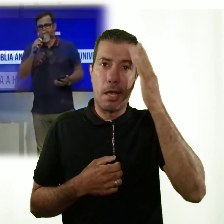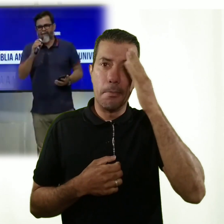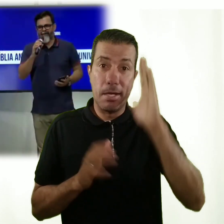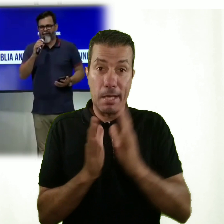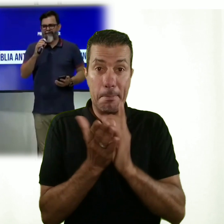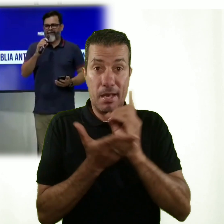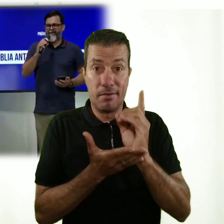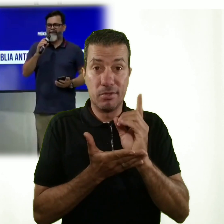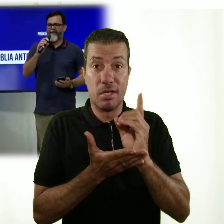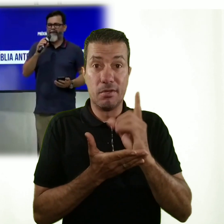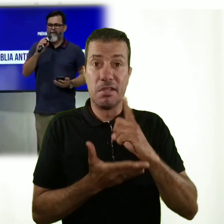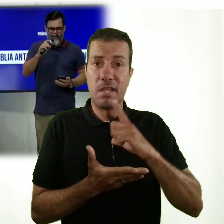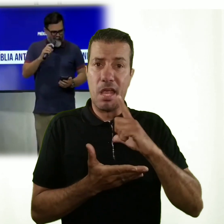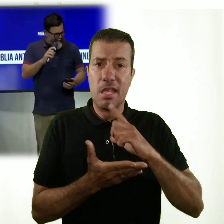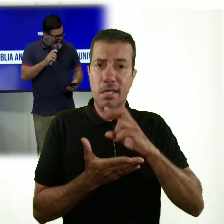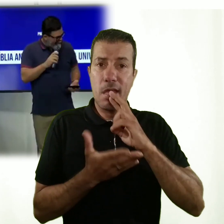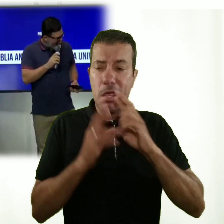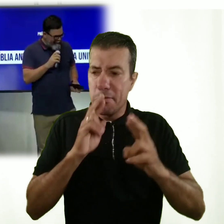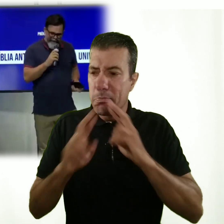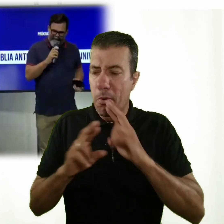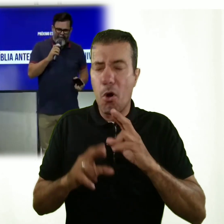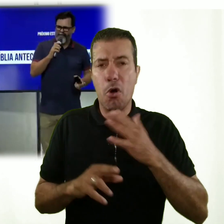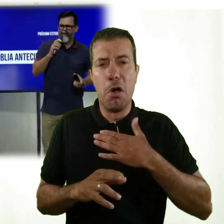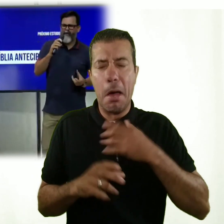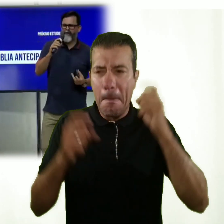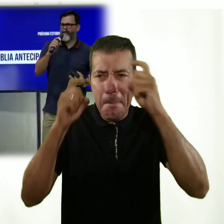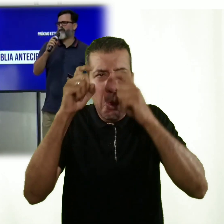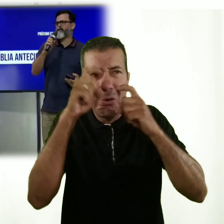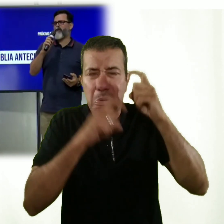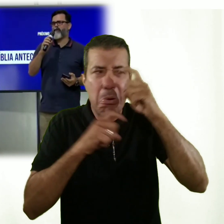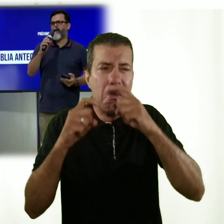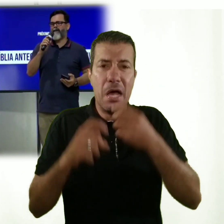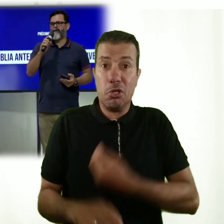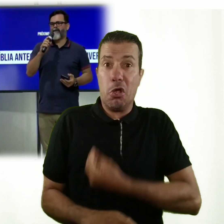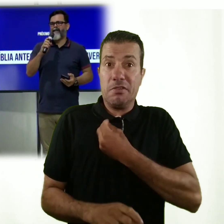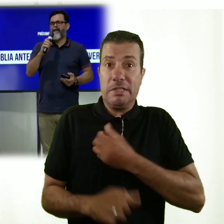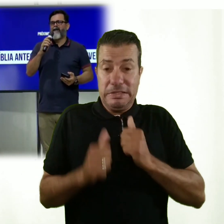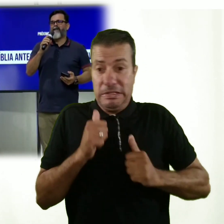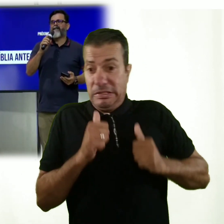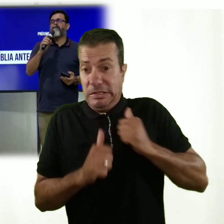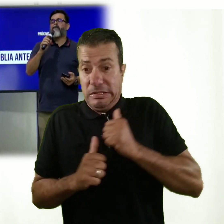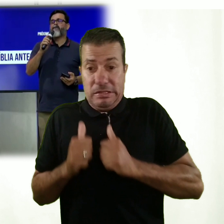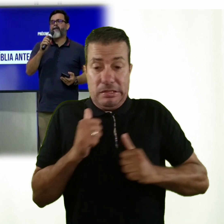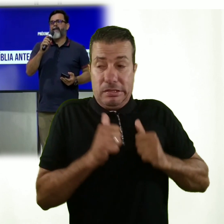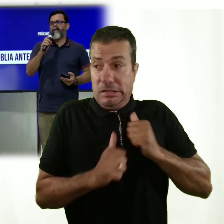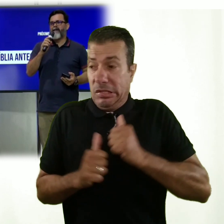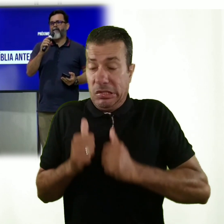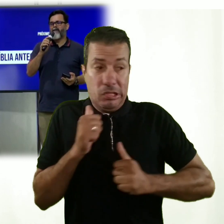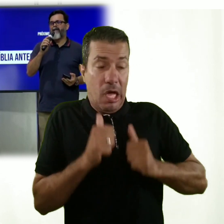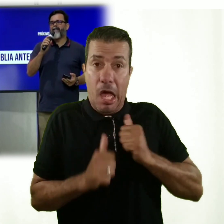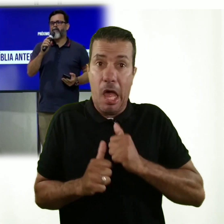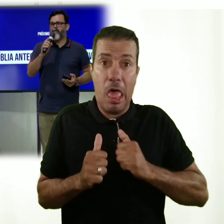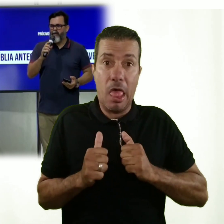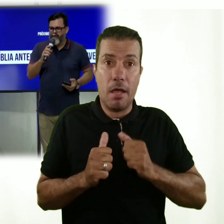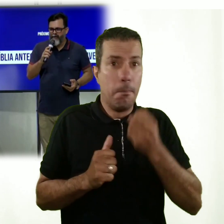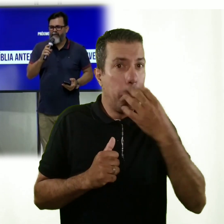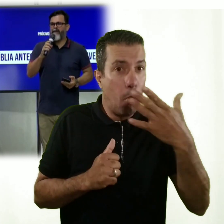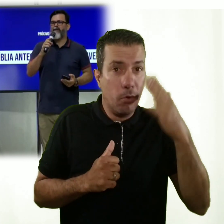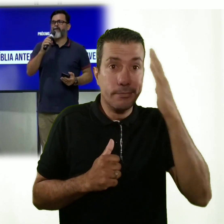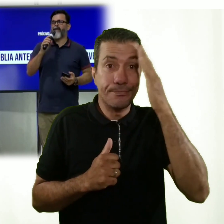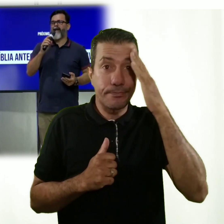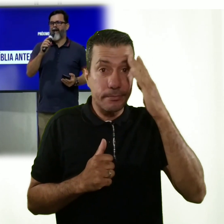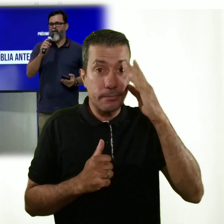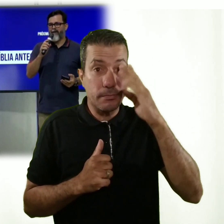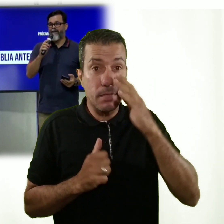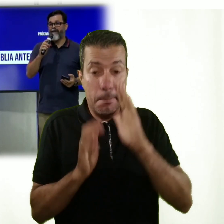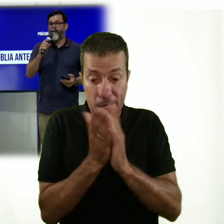tantas respostas para a gente. A gente fica preocupado, nós vivemos ansiosos, vivemos preocupados, mas que bom saber que a Bíblia responde,